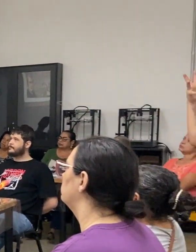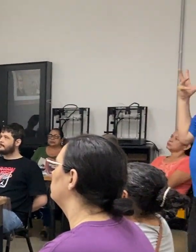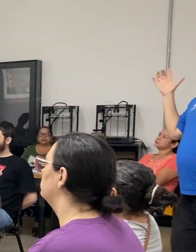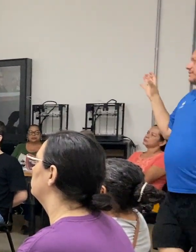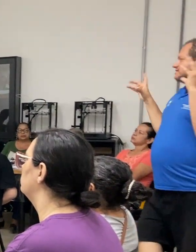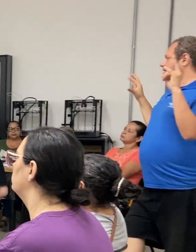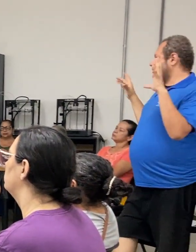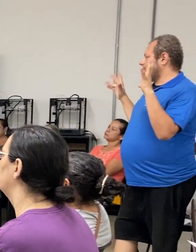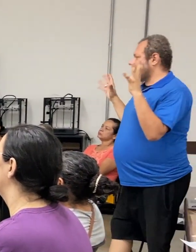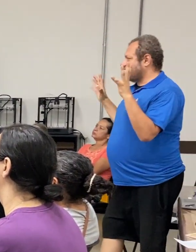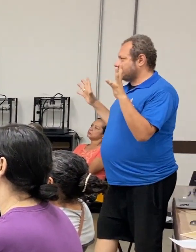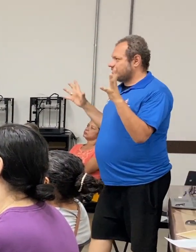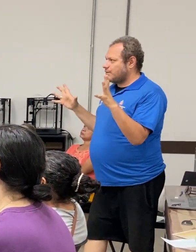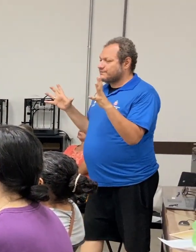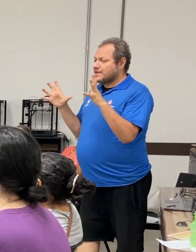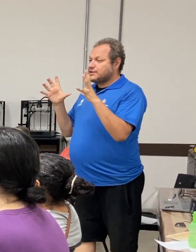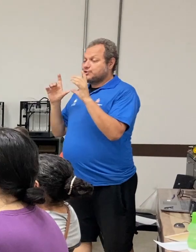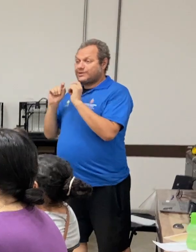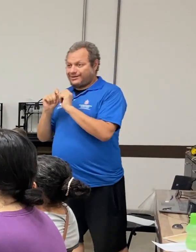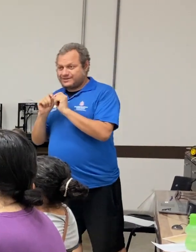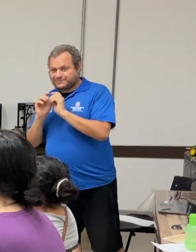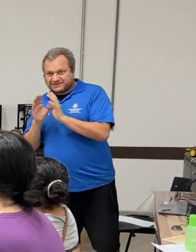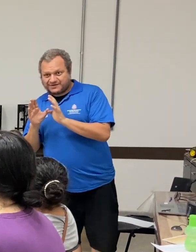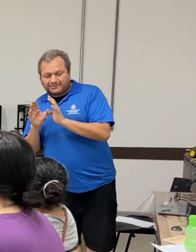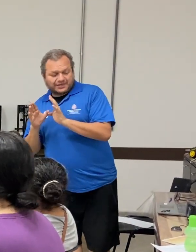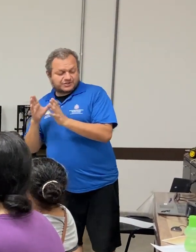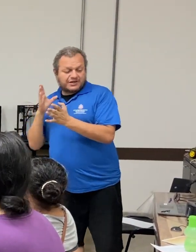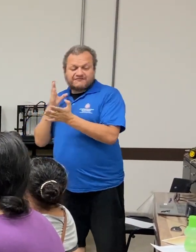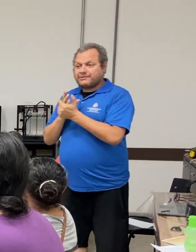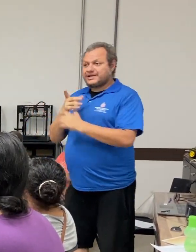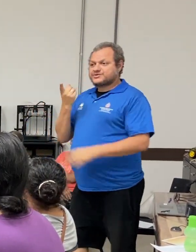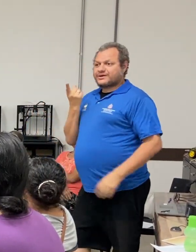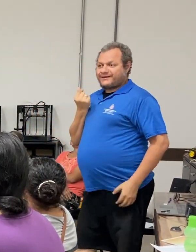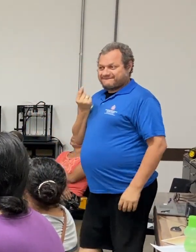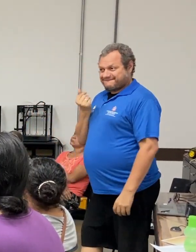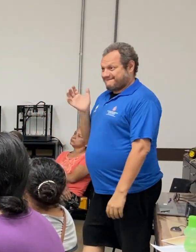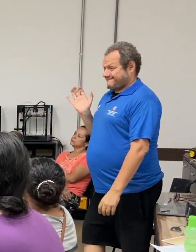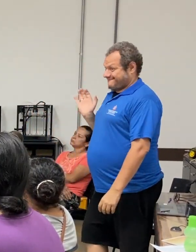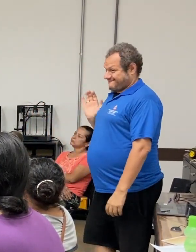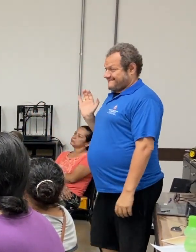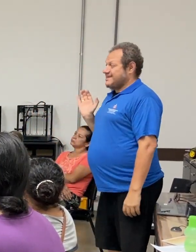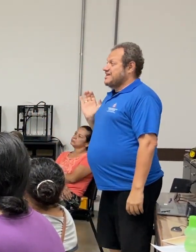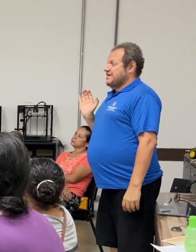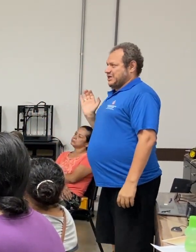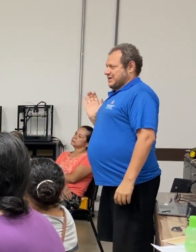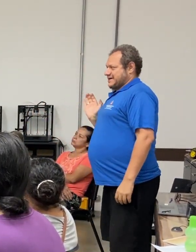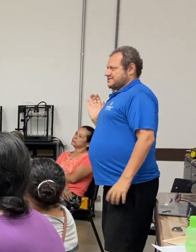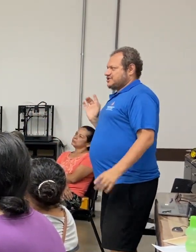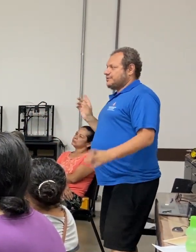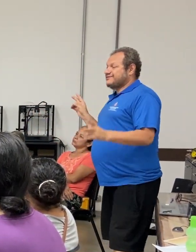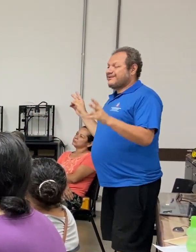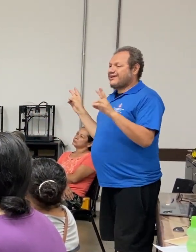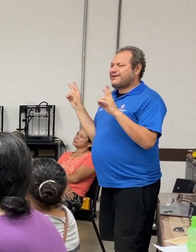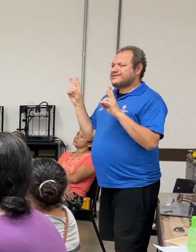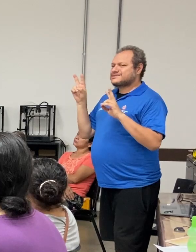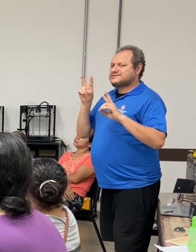que começaram a rolar e tal, do que, especificamente? Famílias o quê? Ricas. Tinham interesse em